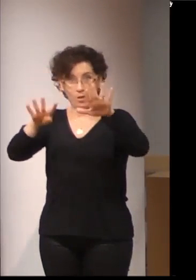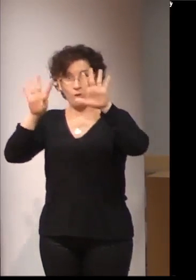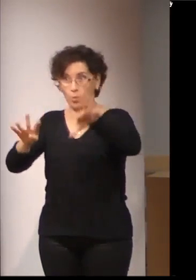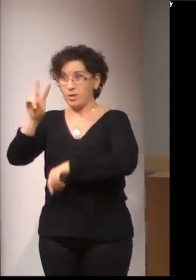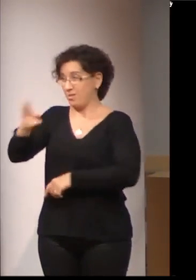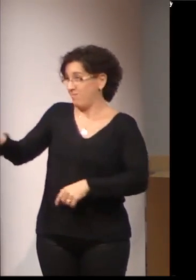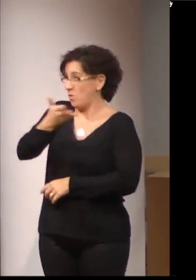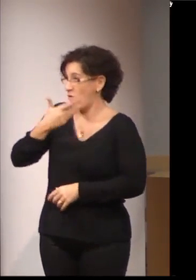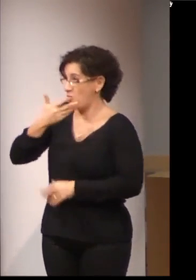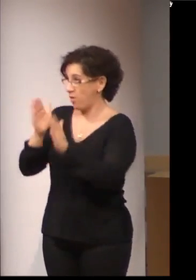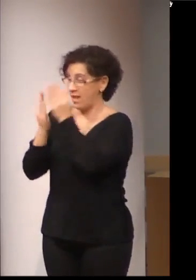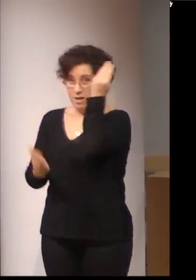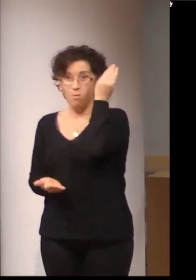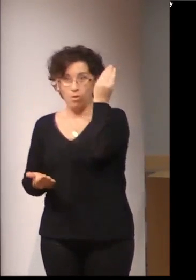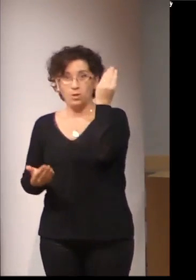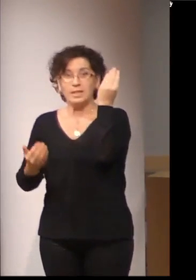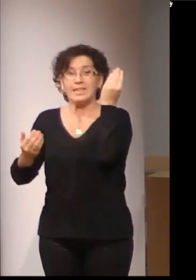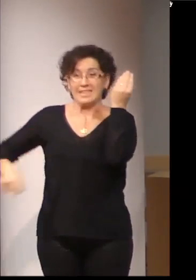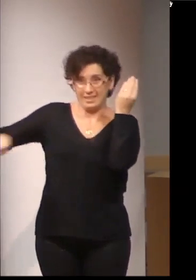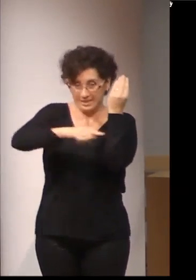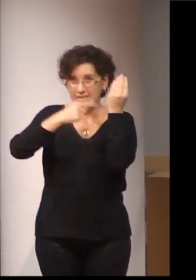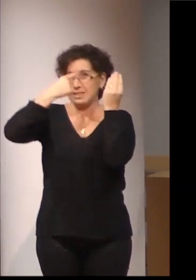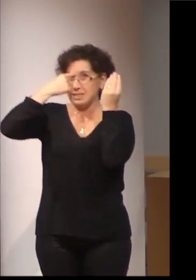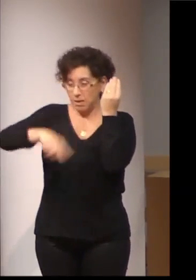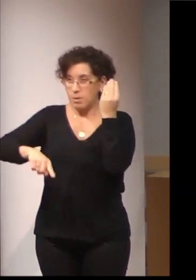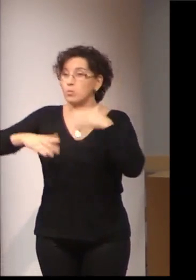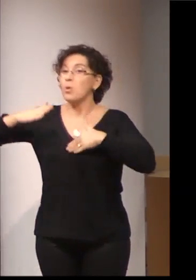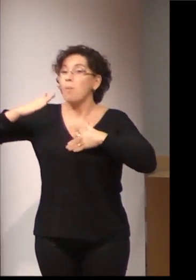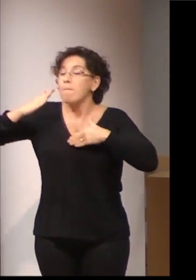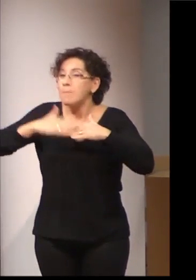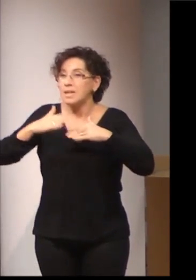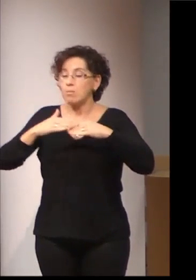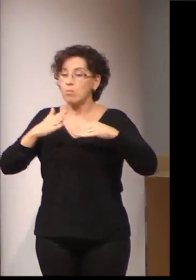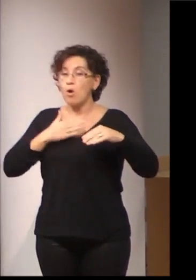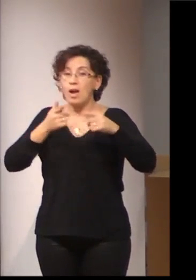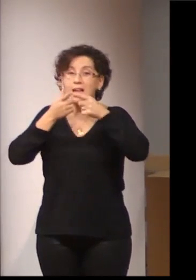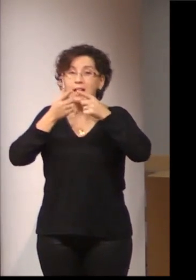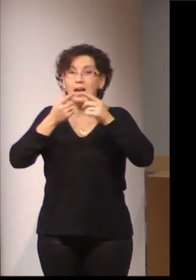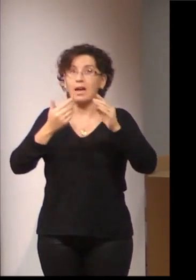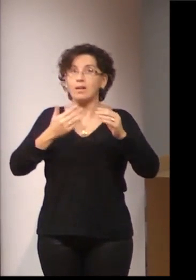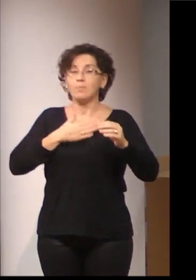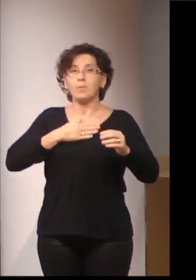estoy convencido de que todos creemos que, al menos desde el punto de vista lingüístico, no ha sido superado todavía.